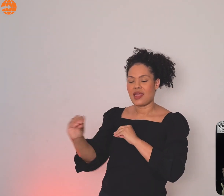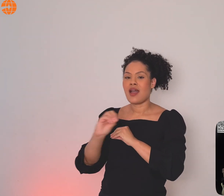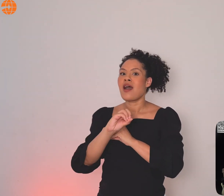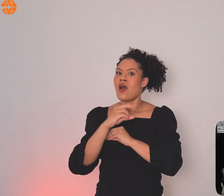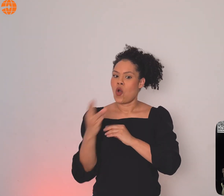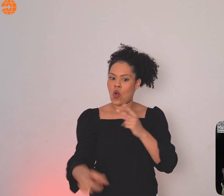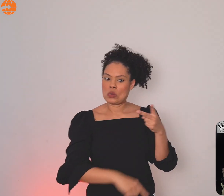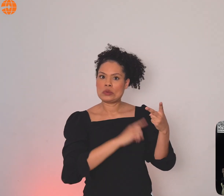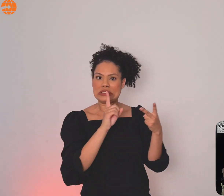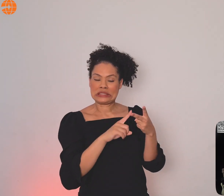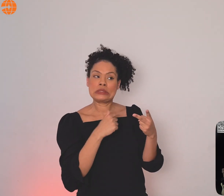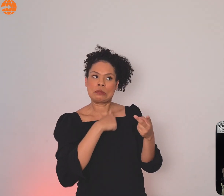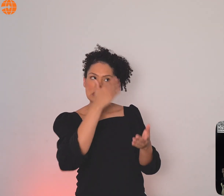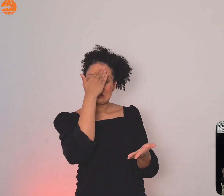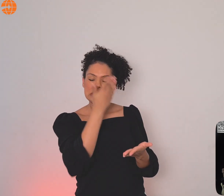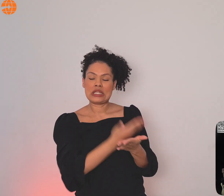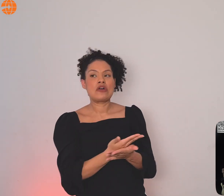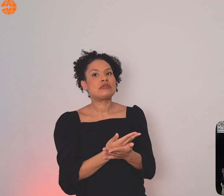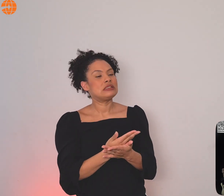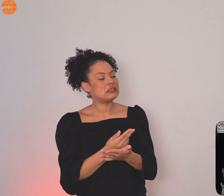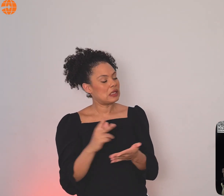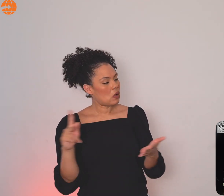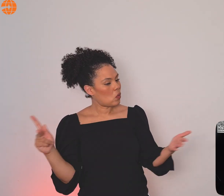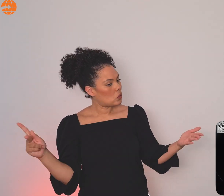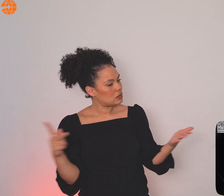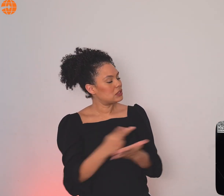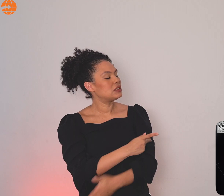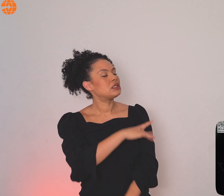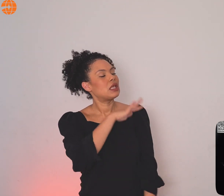acreditava que um dia vai dar ruim, mas não ia ser no meu dia.